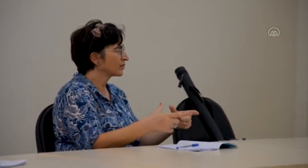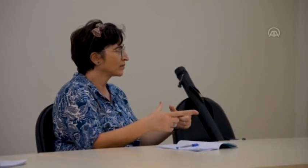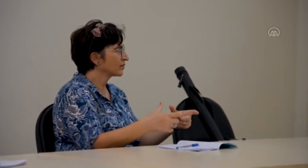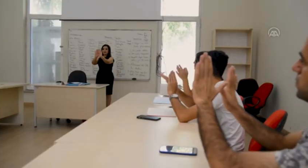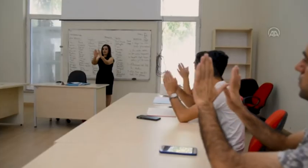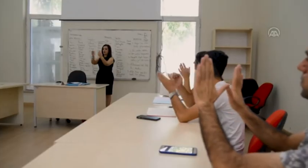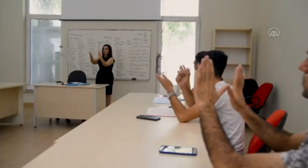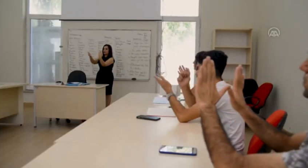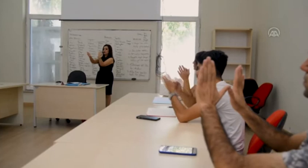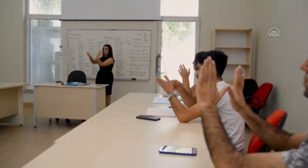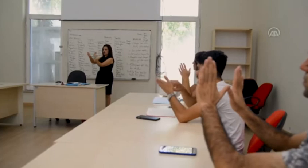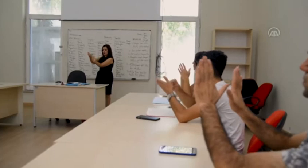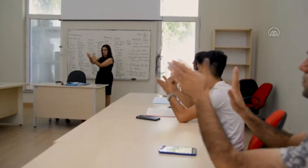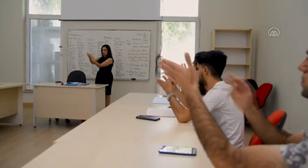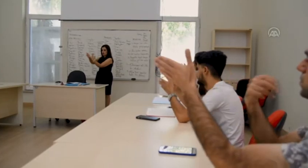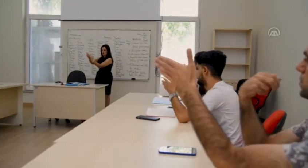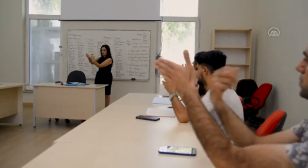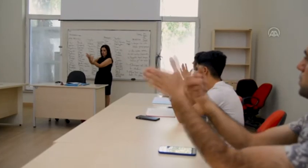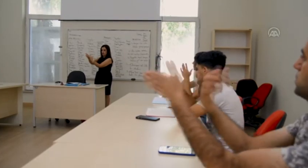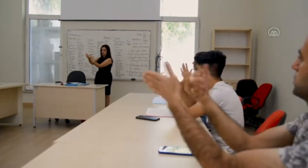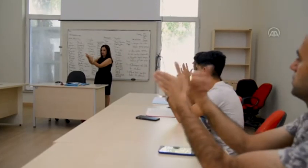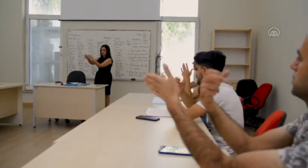destek olmak için işaret dili öğreniyor.